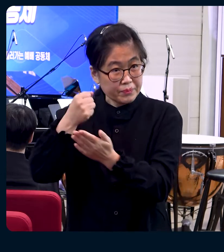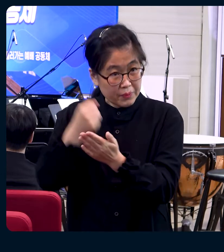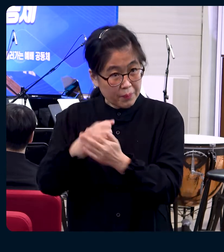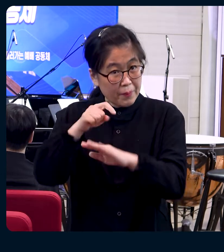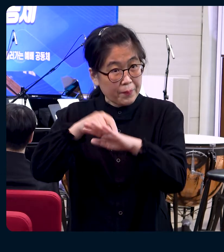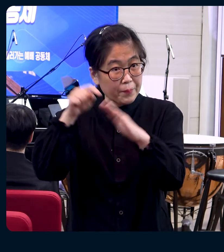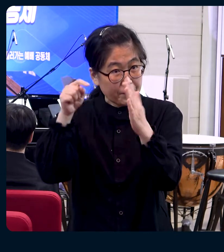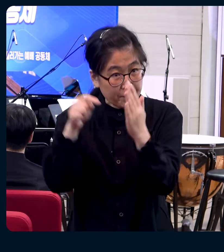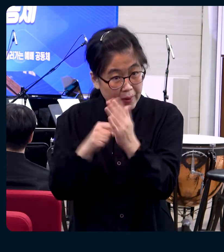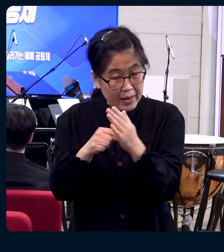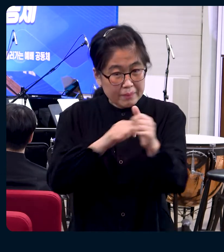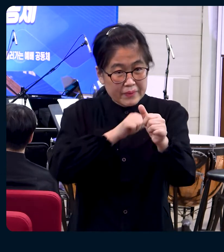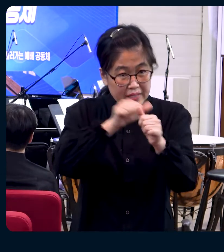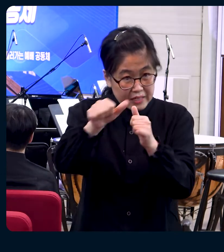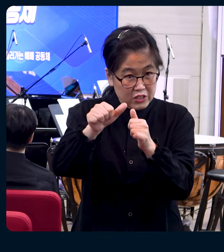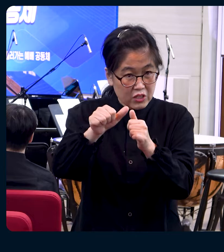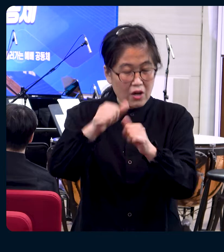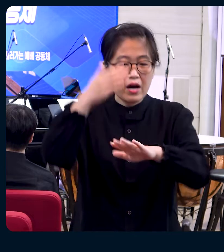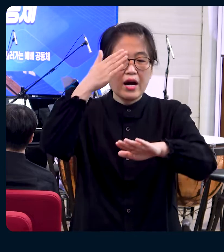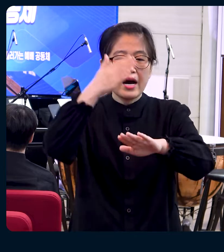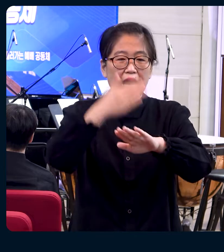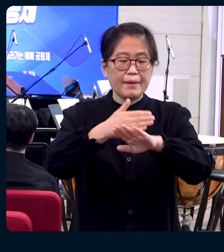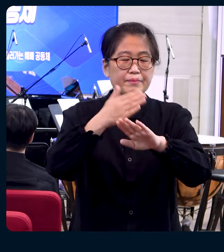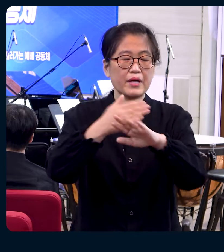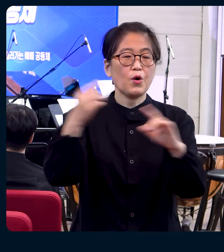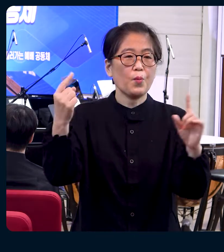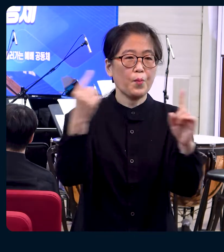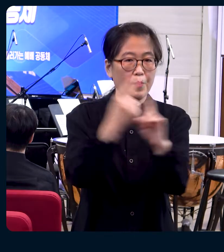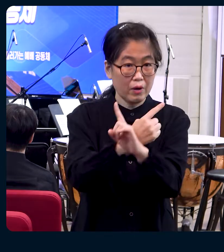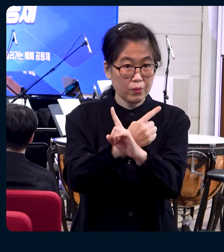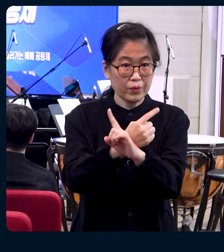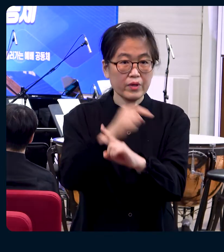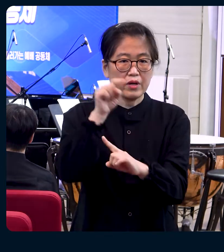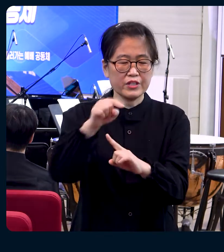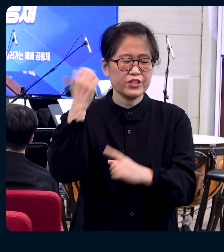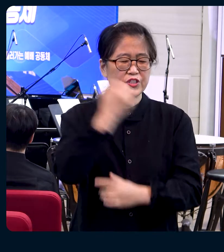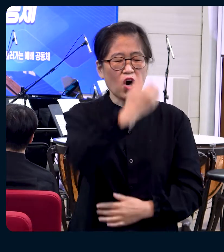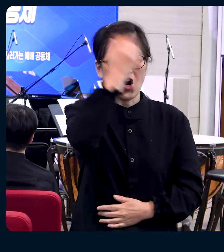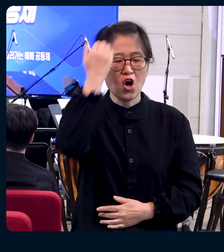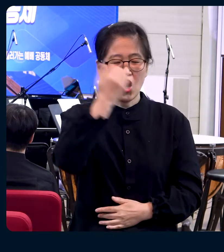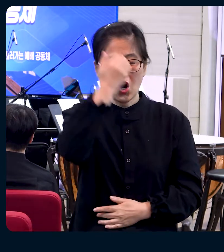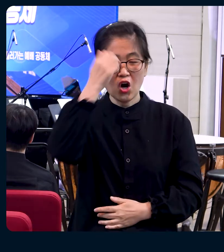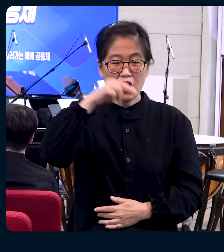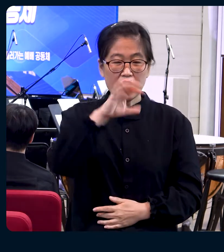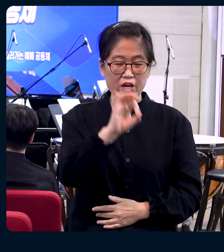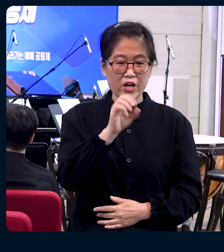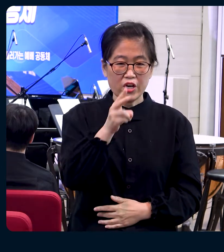섭섭한 그 마음을 이기게 해서 감사함으로 끌어올리는 것을 영성이라고 말합니다.